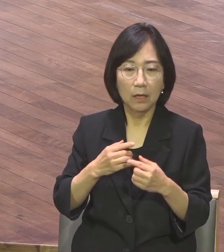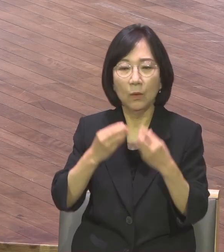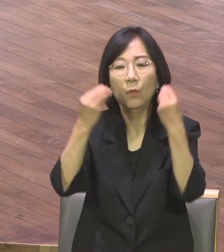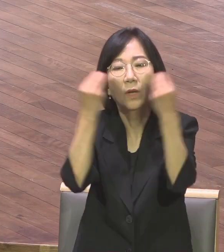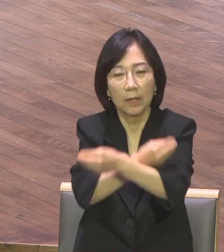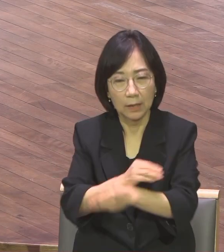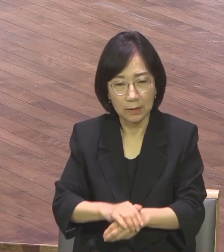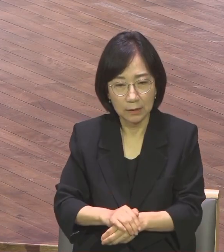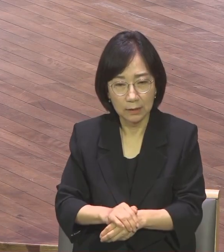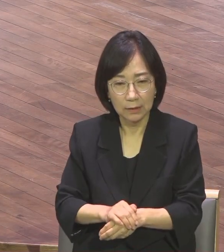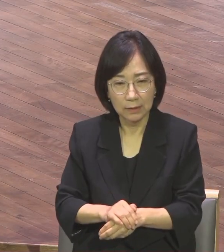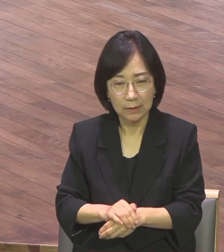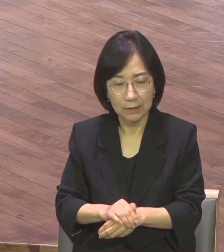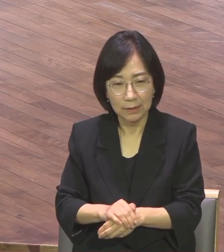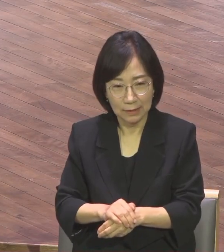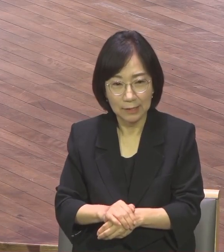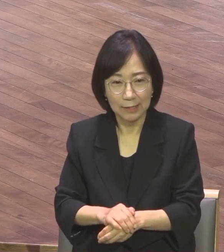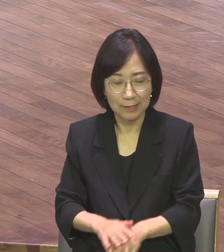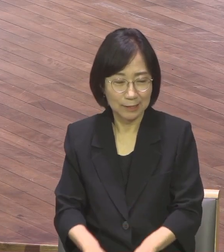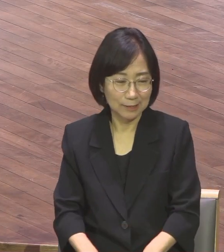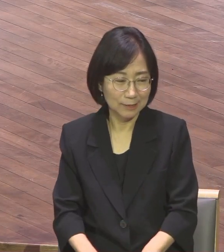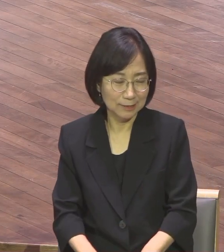또 오해를 일으킬 수 있어요.